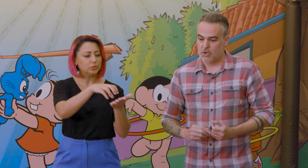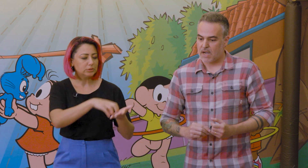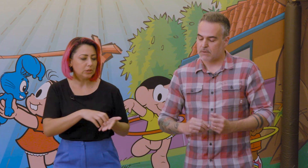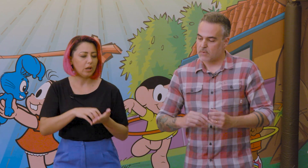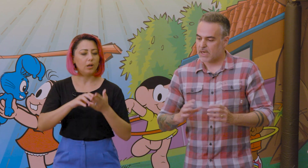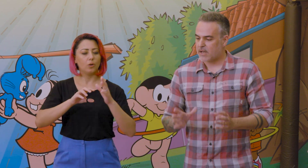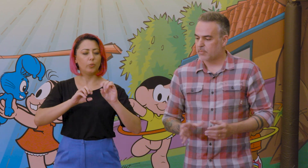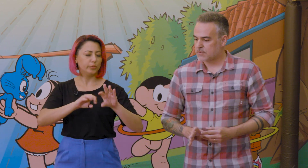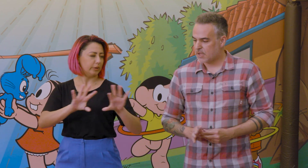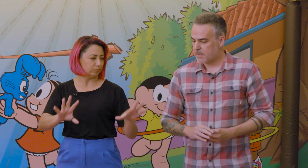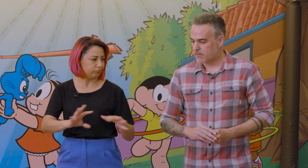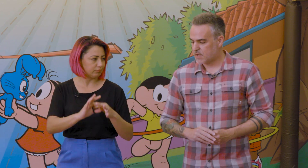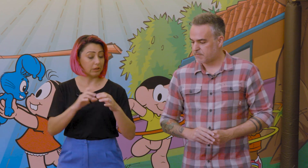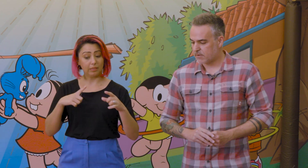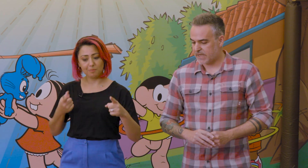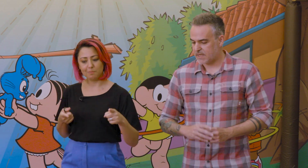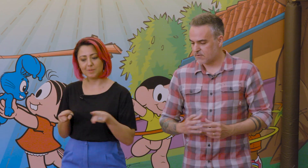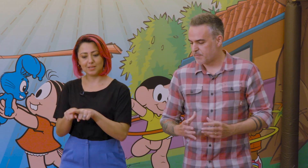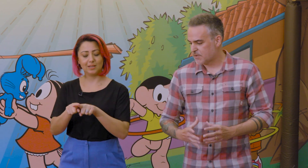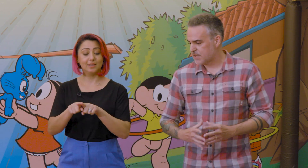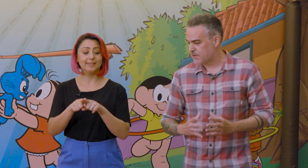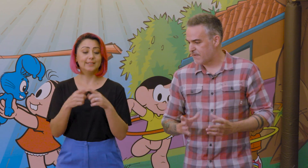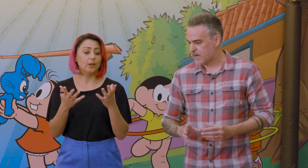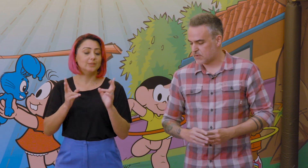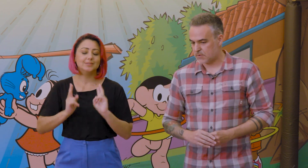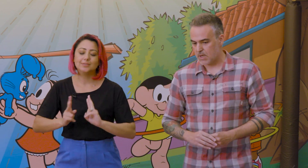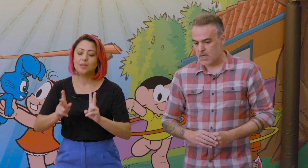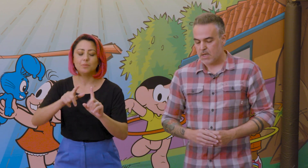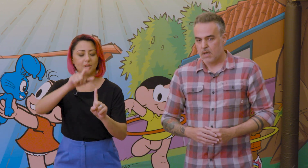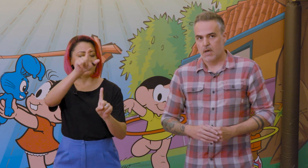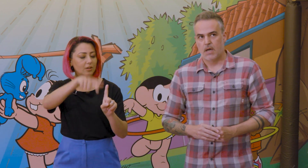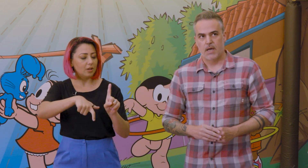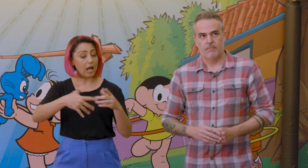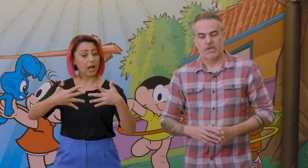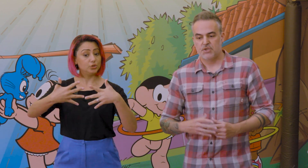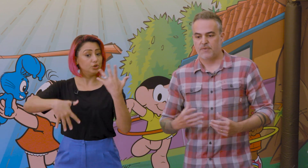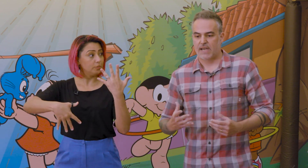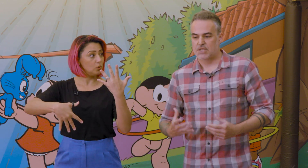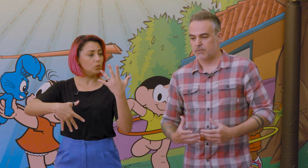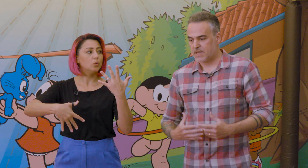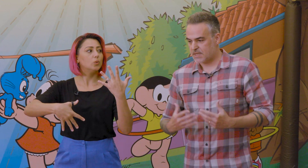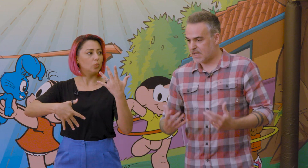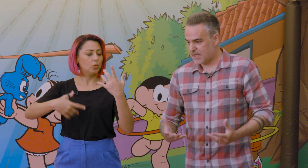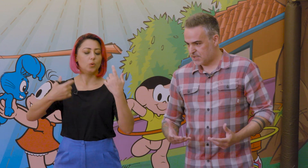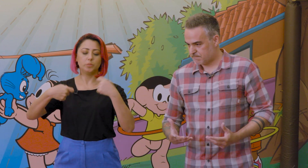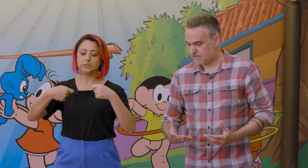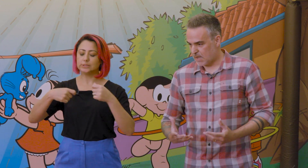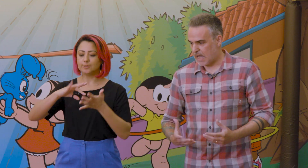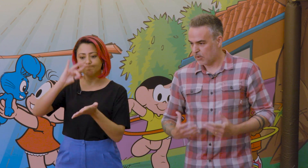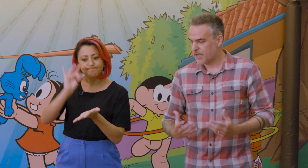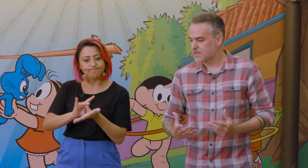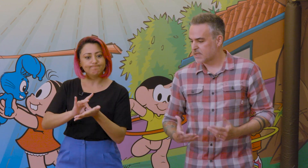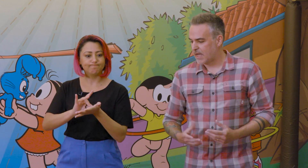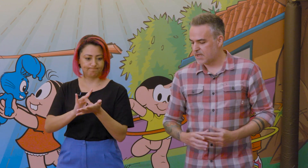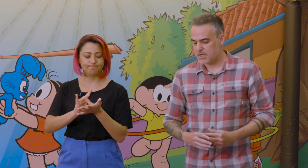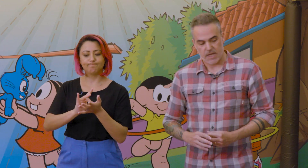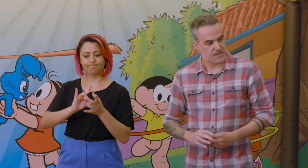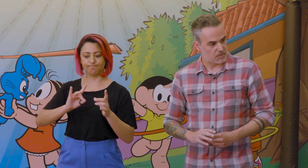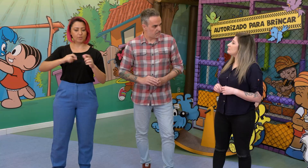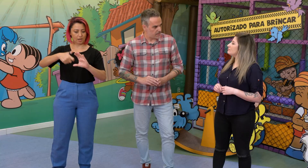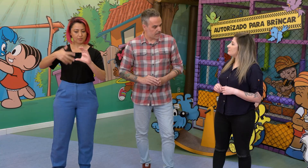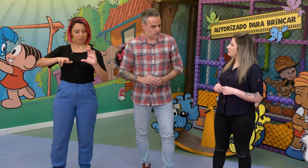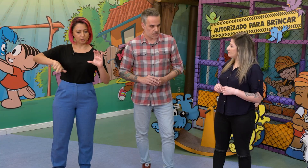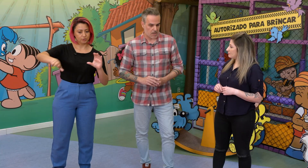Então, a gente tem um claro posicionamento a respeito da criação de personagens diversos. Porque a gente fala de autenticidade